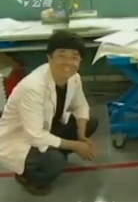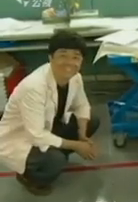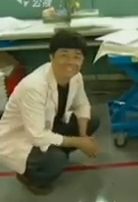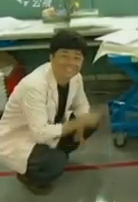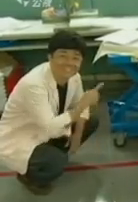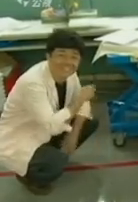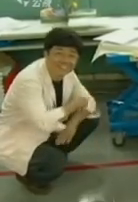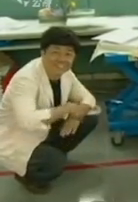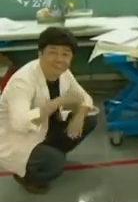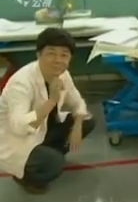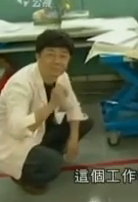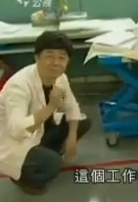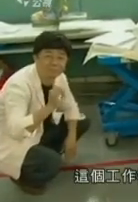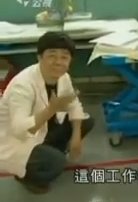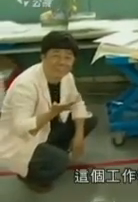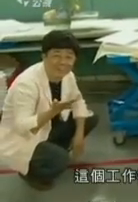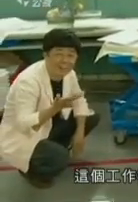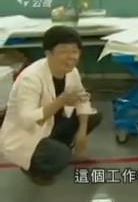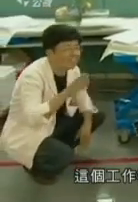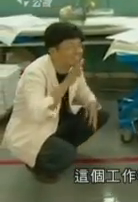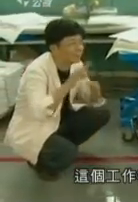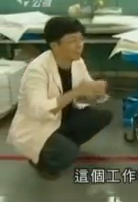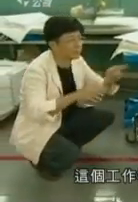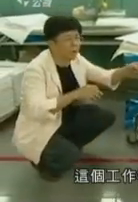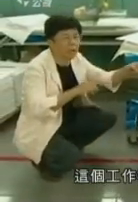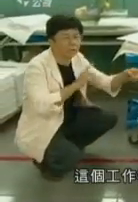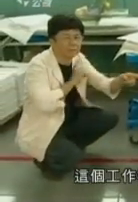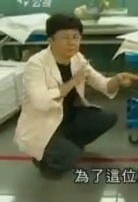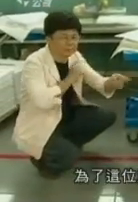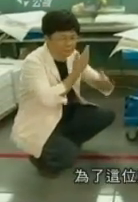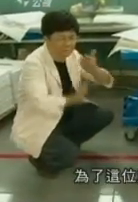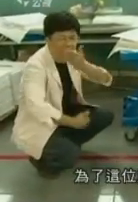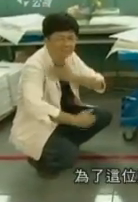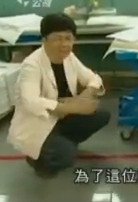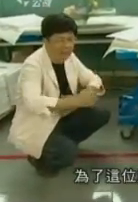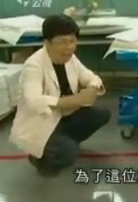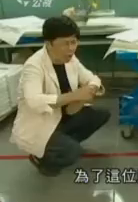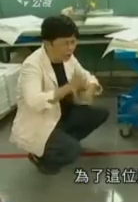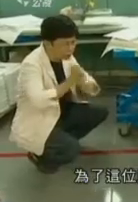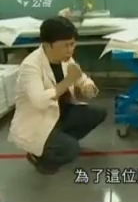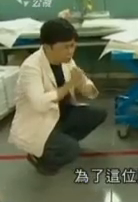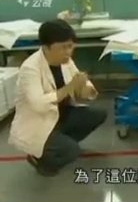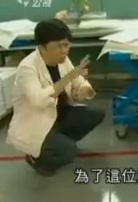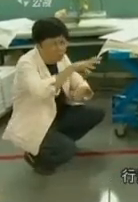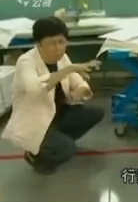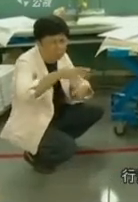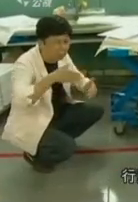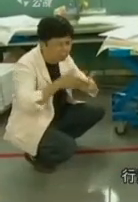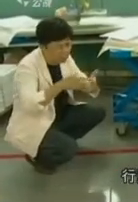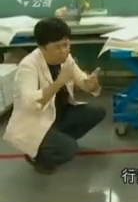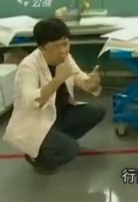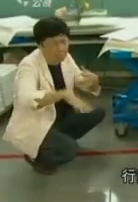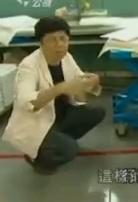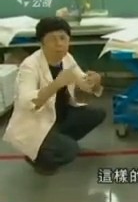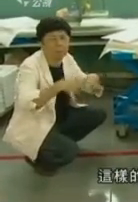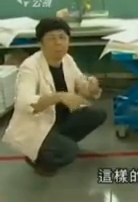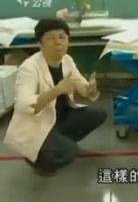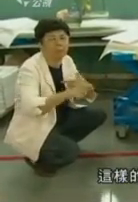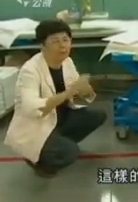哇，这个工作台设计的不错吧？为了这位朋友身体有障碍，行动不方便，这样的职务再